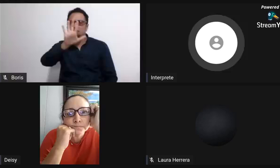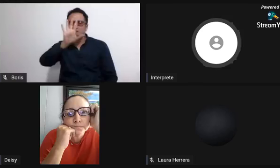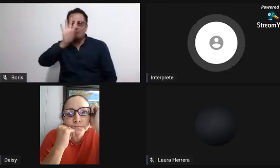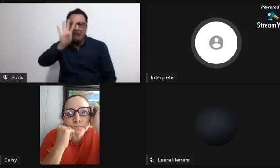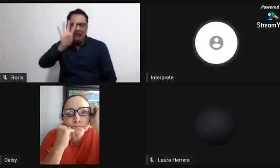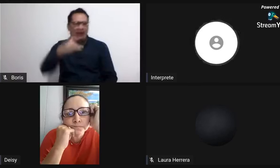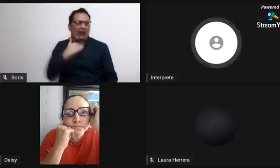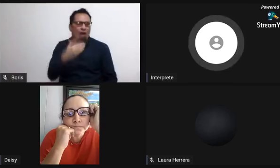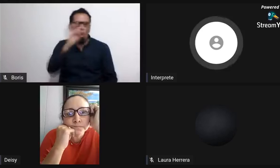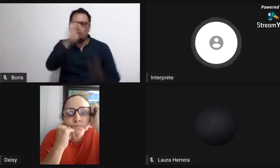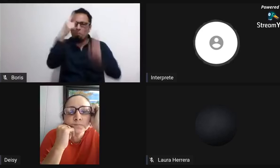mal,